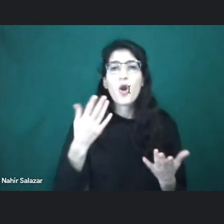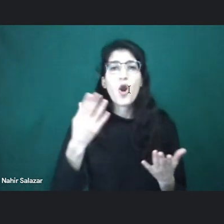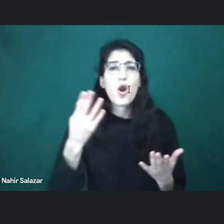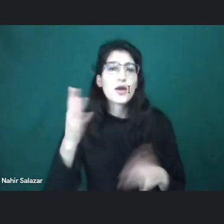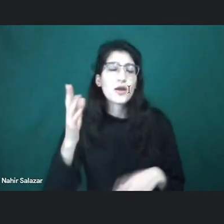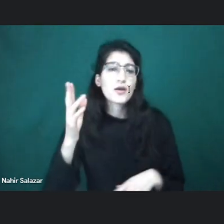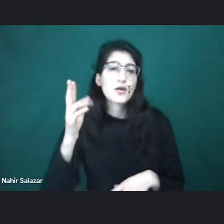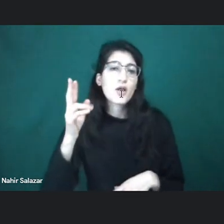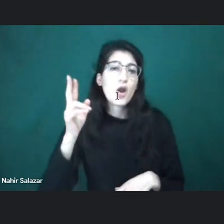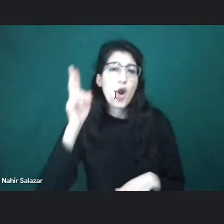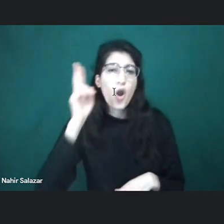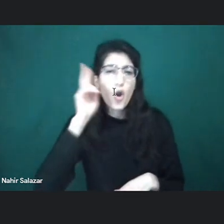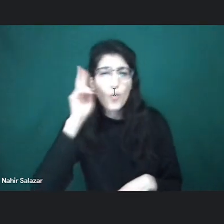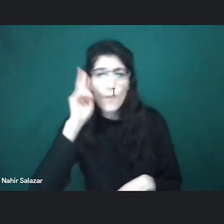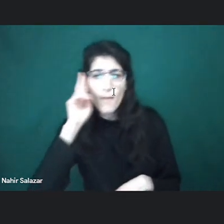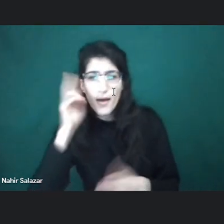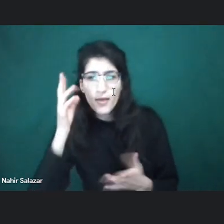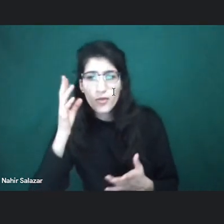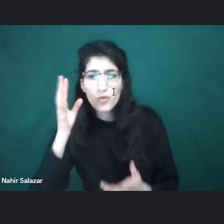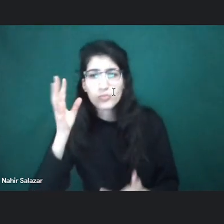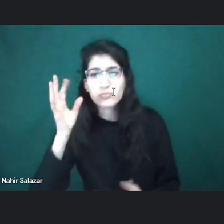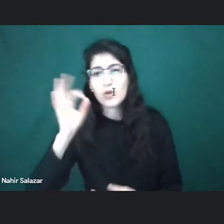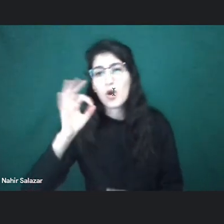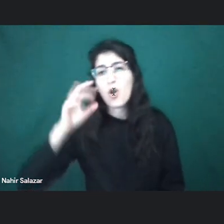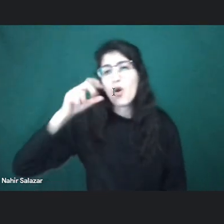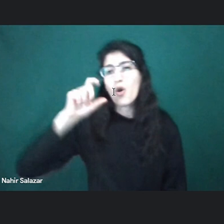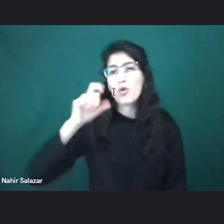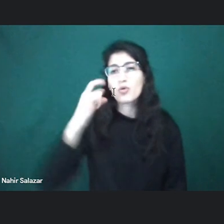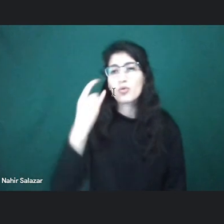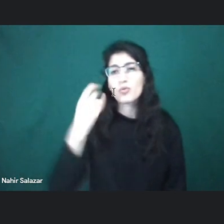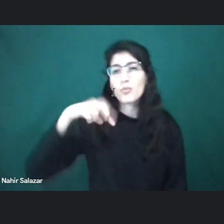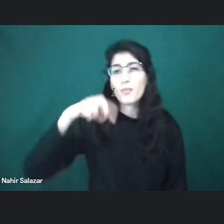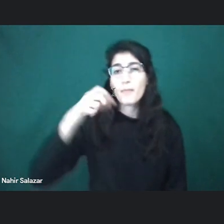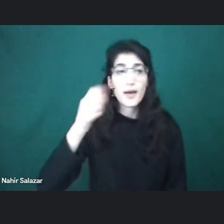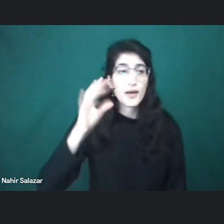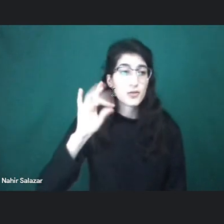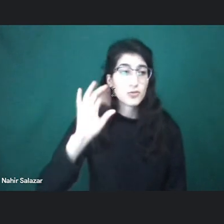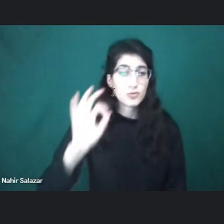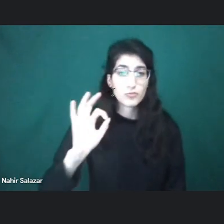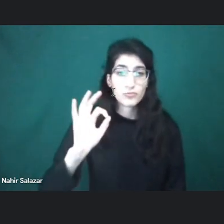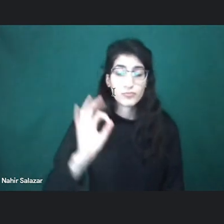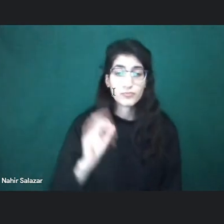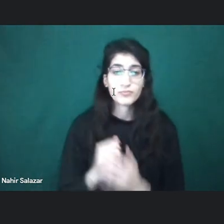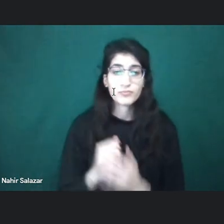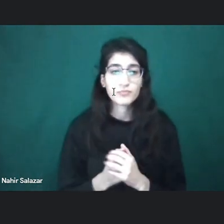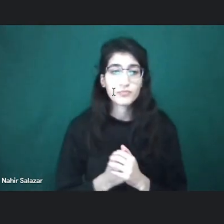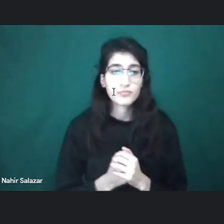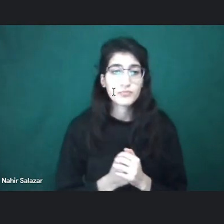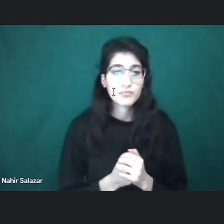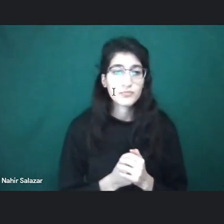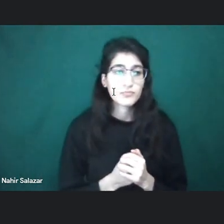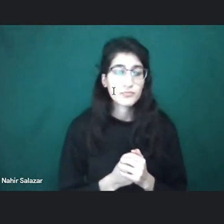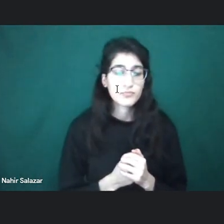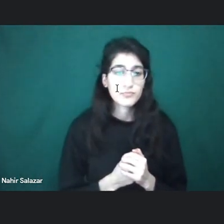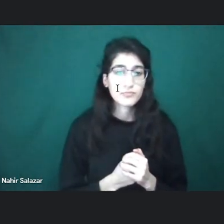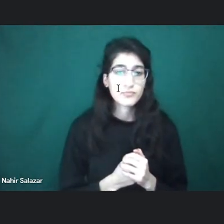Mentorship, ship, muy bien. Esto sería como tutoría, ¿sí? El mentor sería un sinónimo de tutor, de un